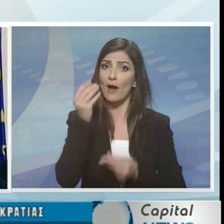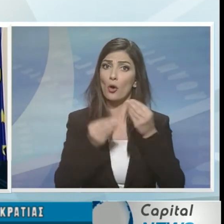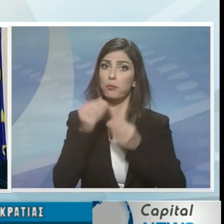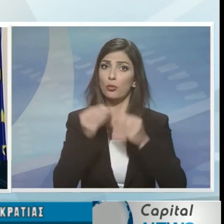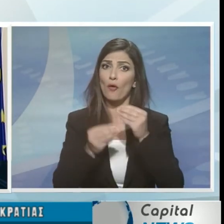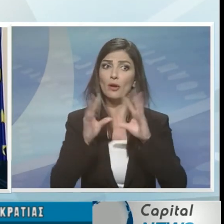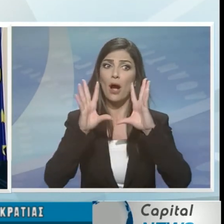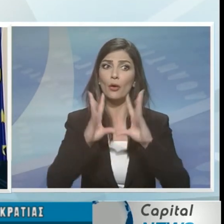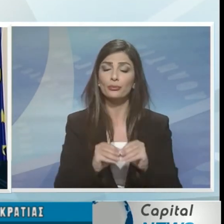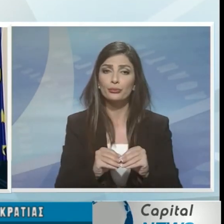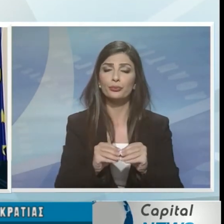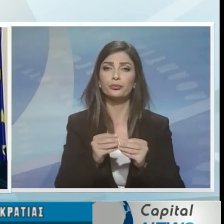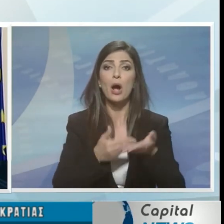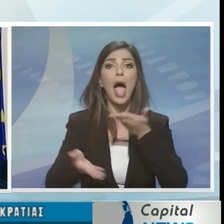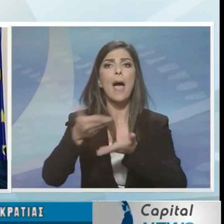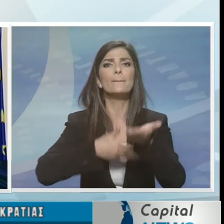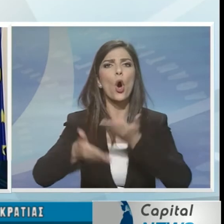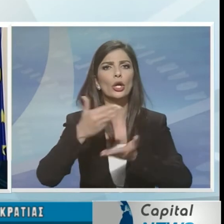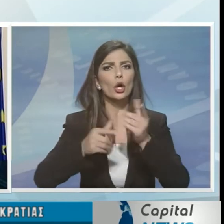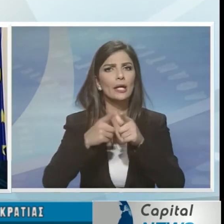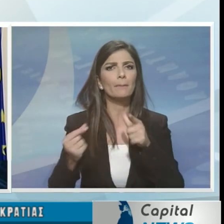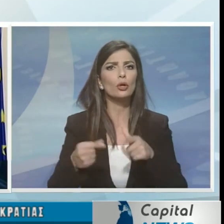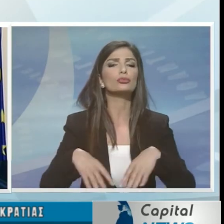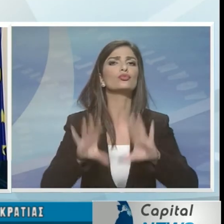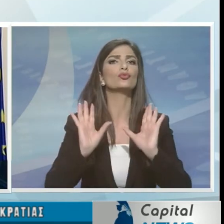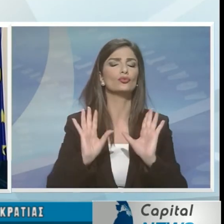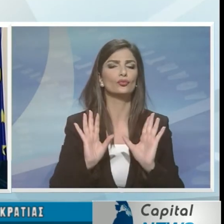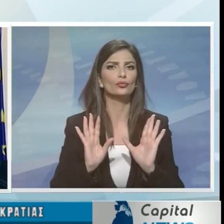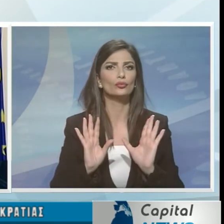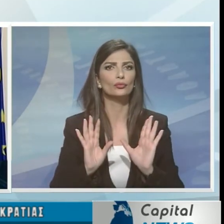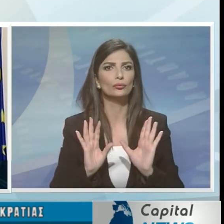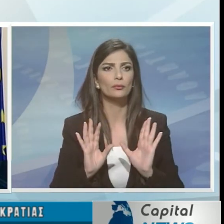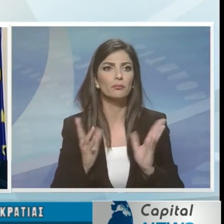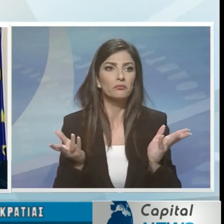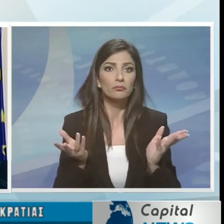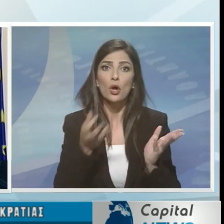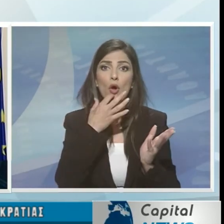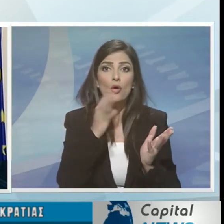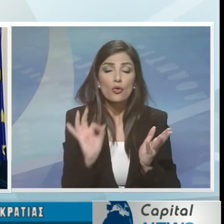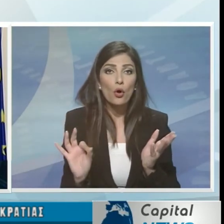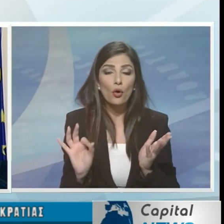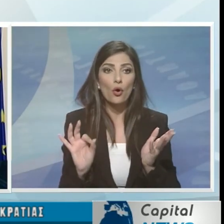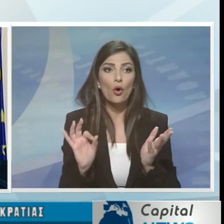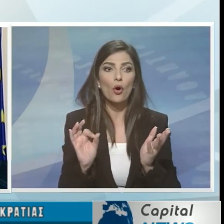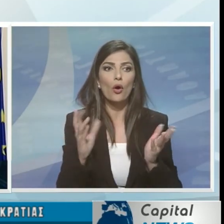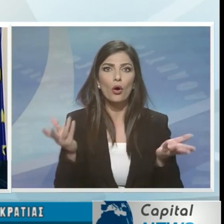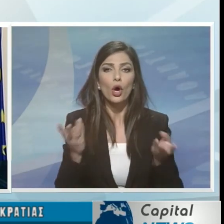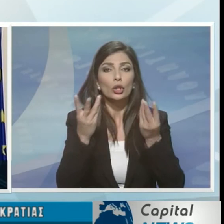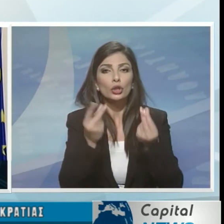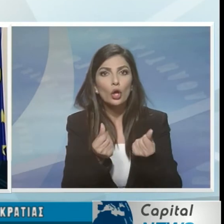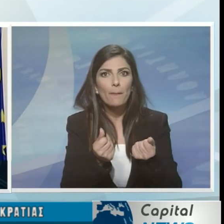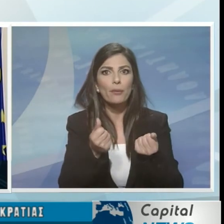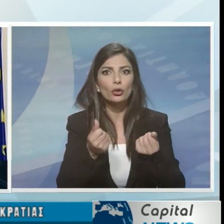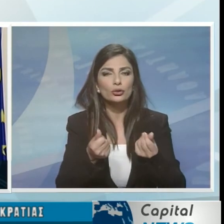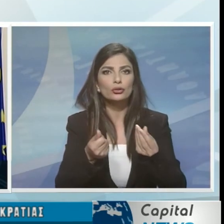την απρόσκοπτη εμπορική δραστηριότητα της χώρας, αφού δεν εφαρμόζουμε κανένα περιορισμό στις εισαγωγές